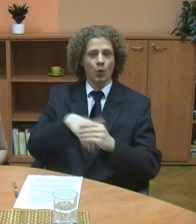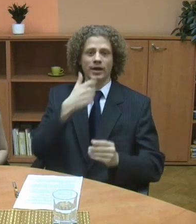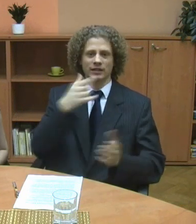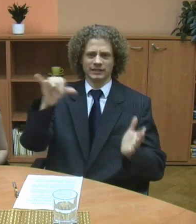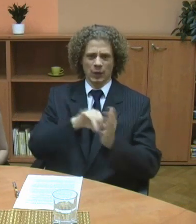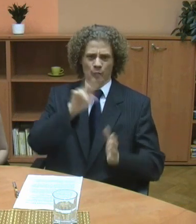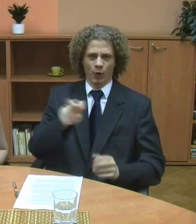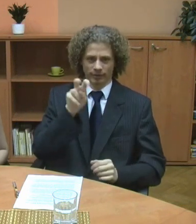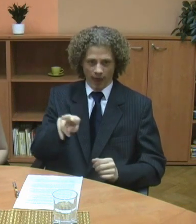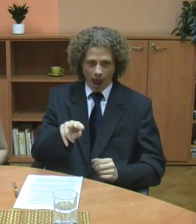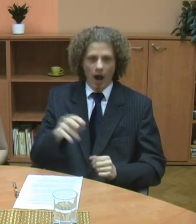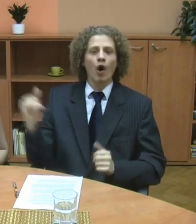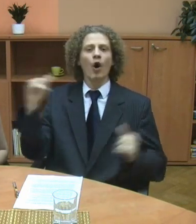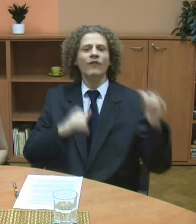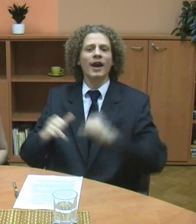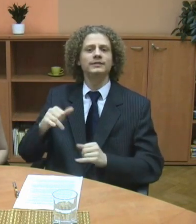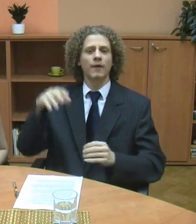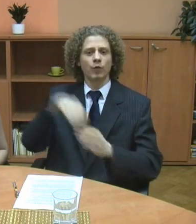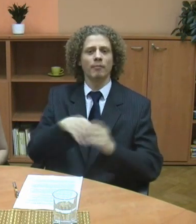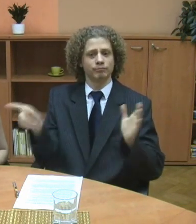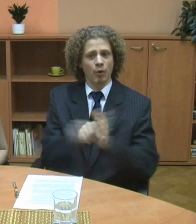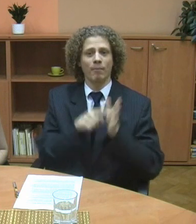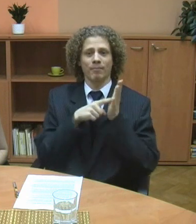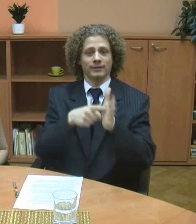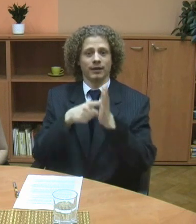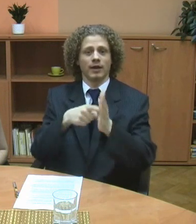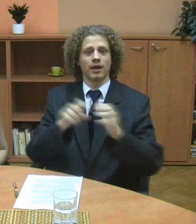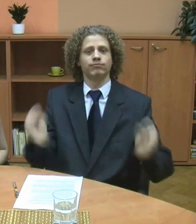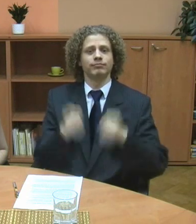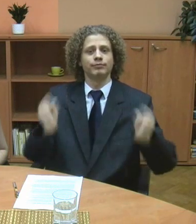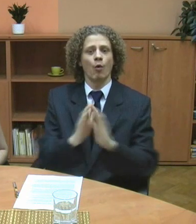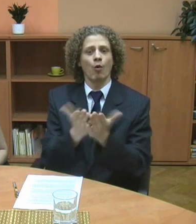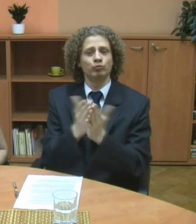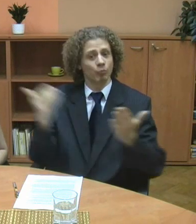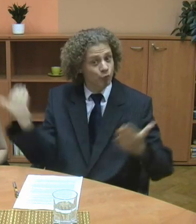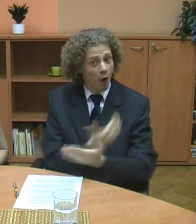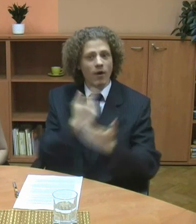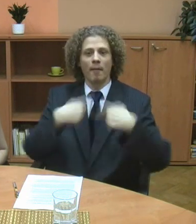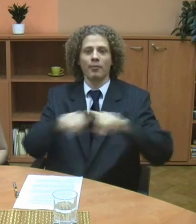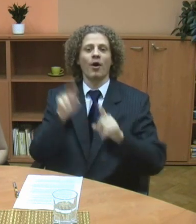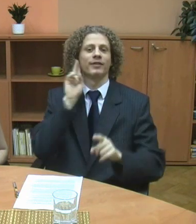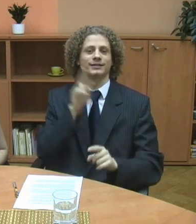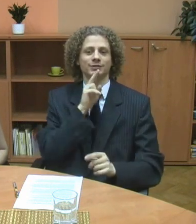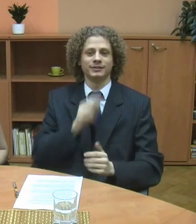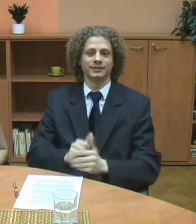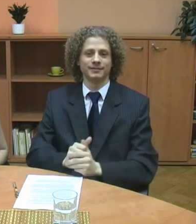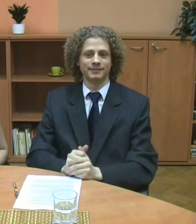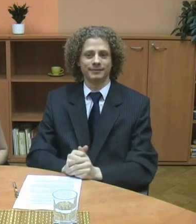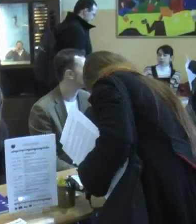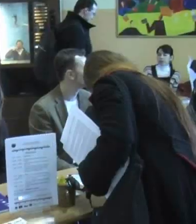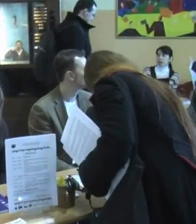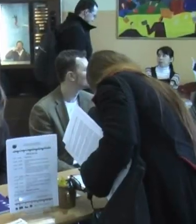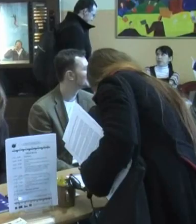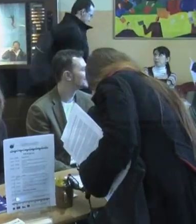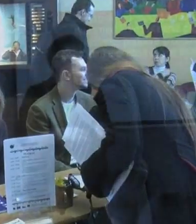JPD3, jazykového centra ULITA, konference spojená s prezentací nově vzniklých učebnic pro neslyšící.